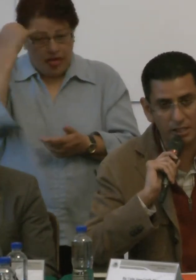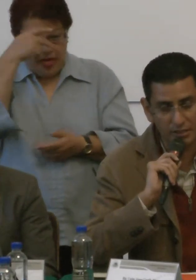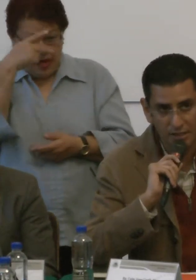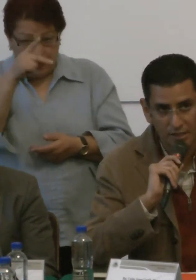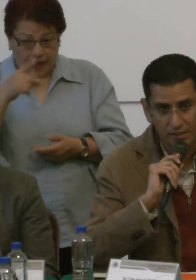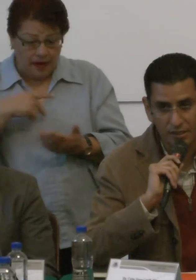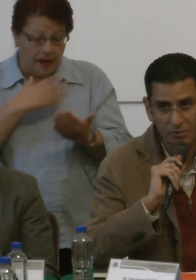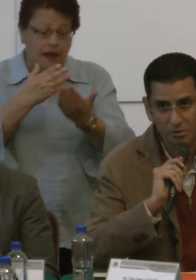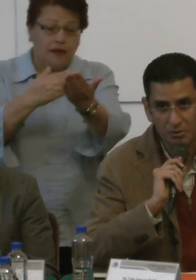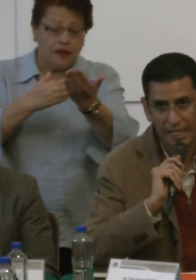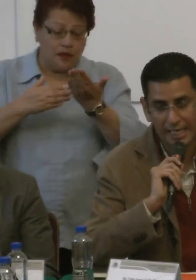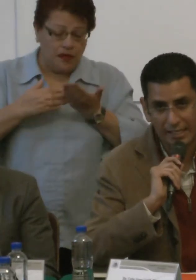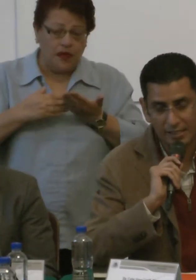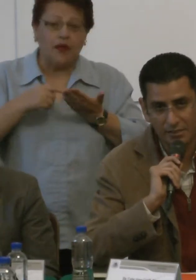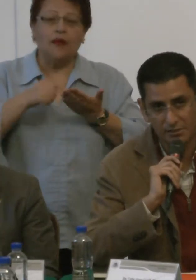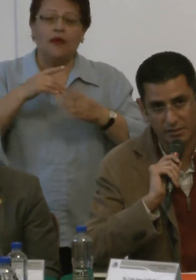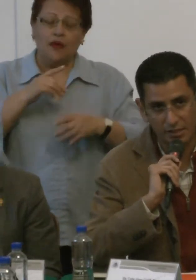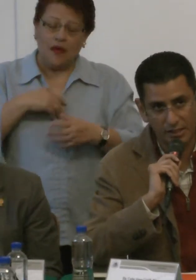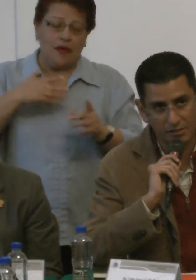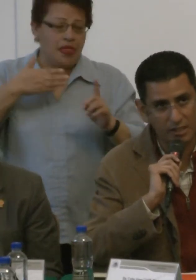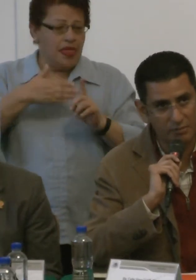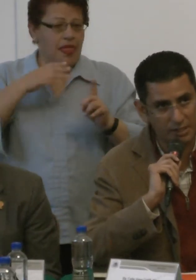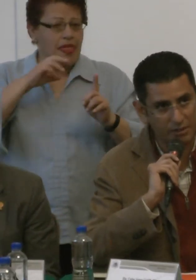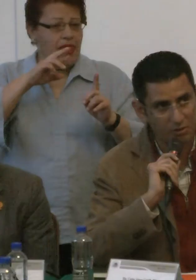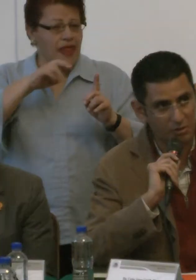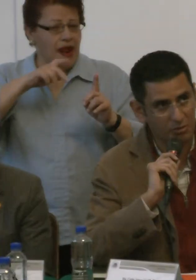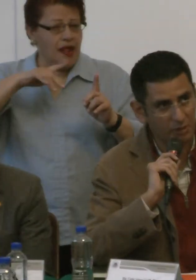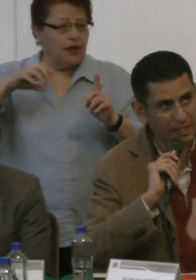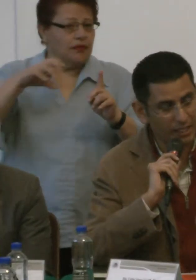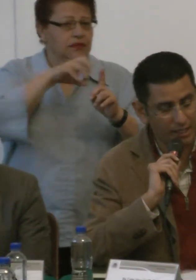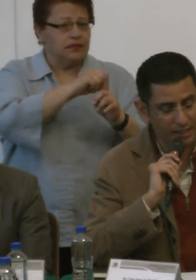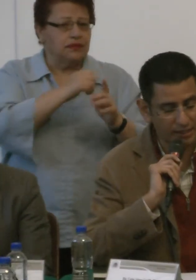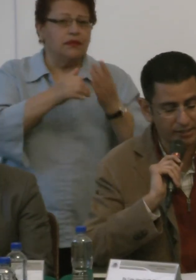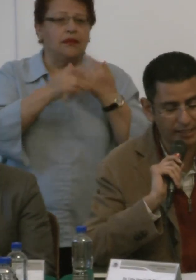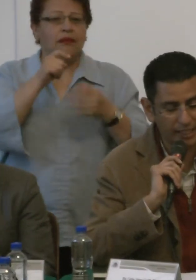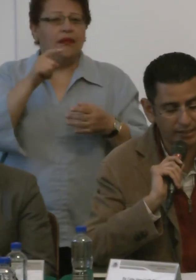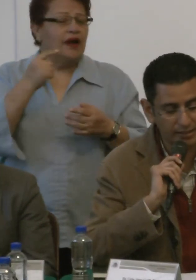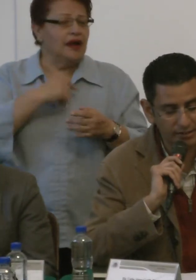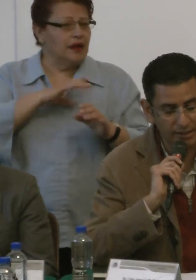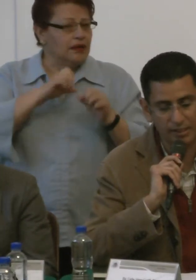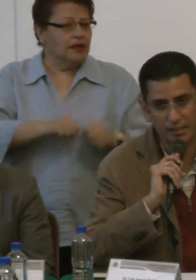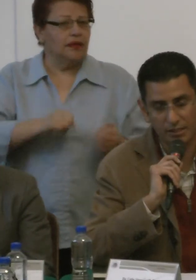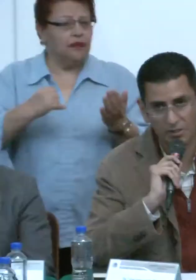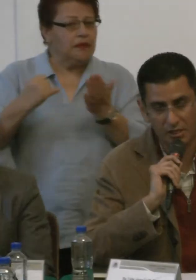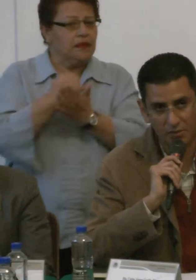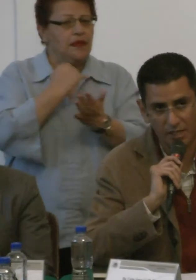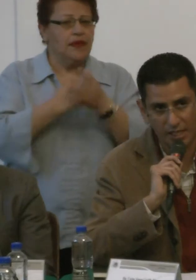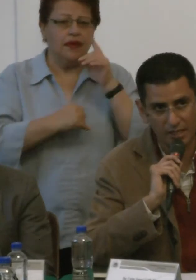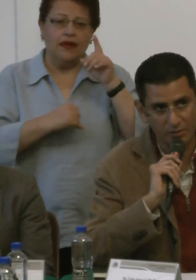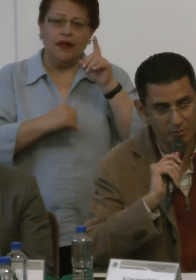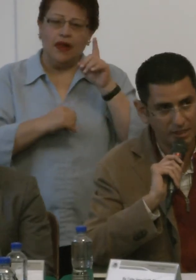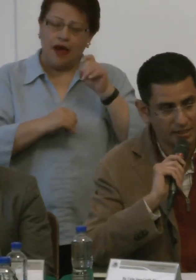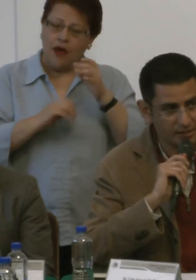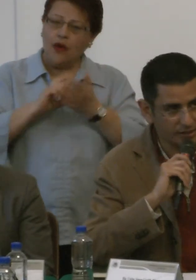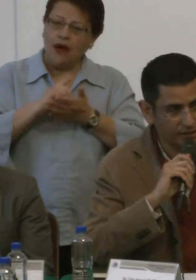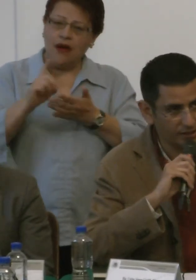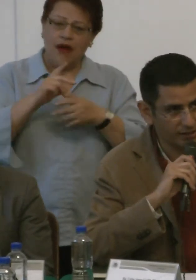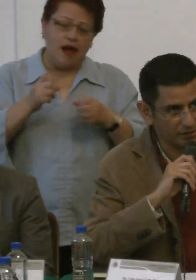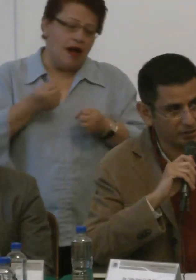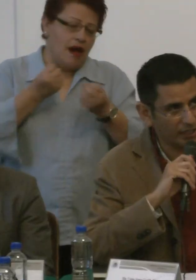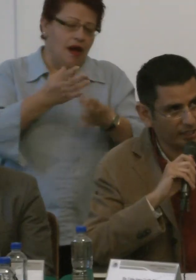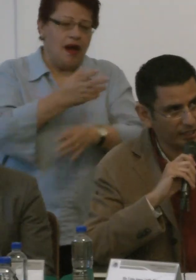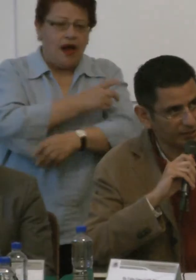nuestra ciudad. Tenemos un gran reto en la Ciudad de México para que se garantice el derecho al agua a las familias